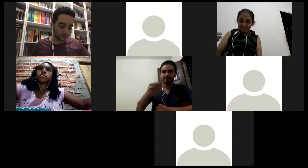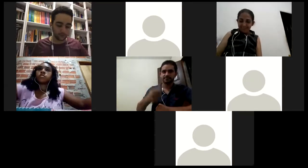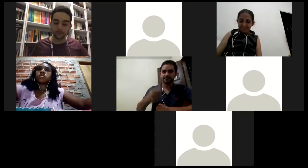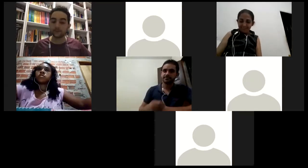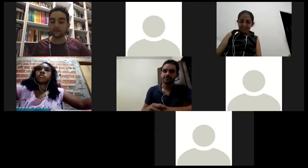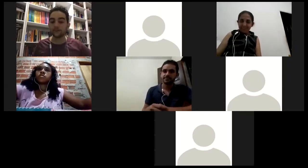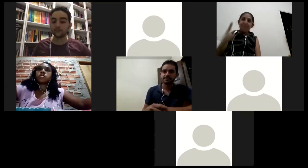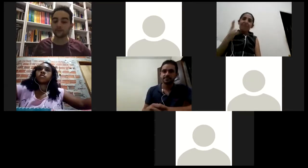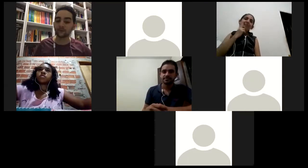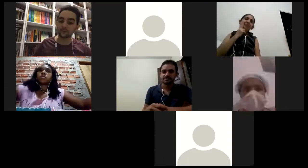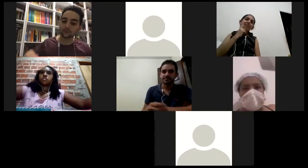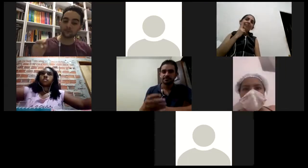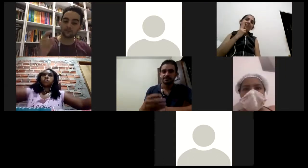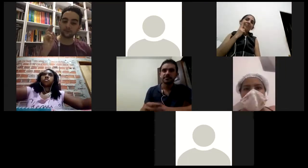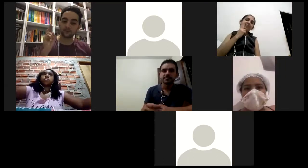Vinho.